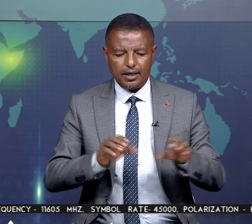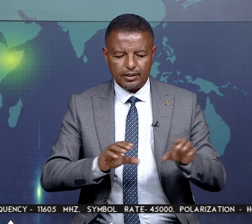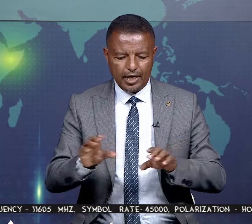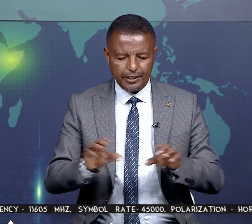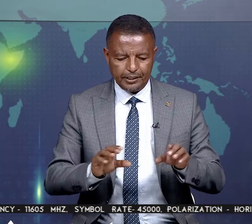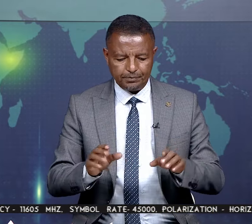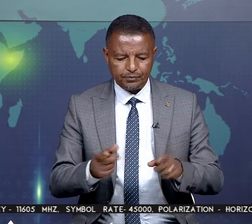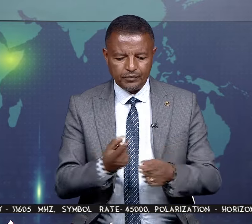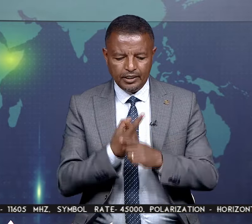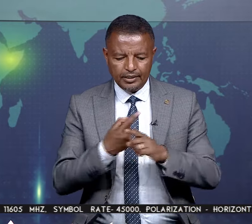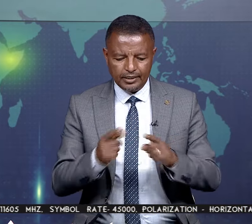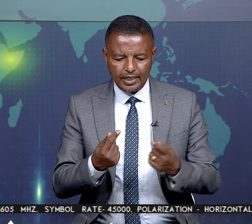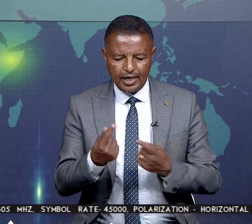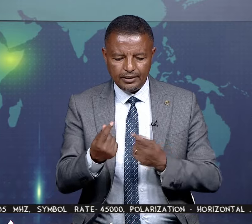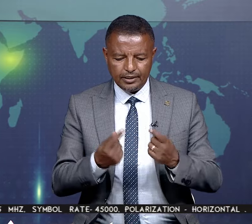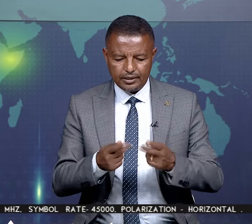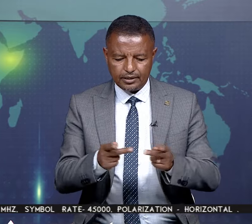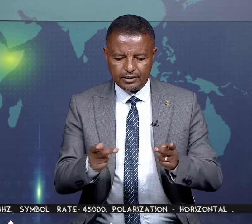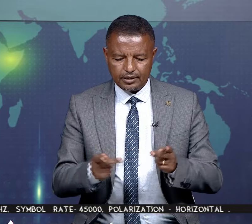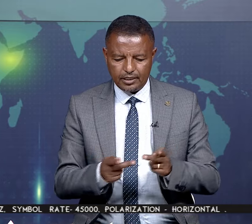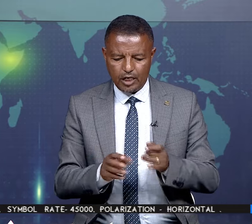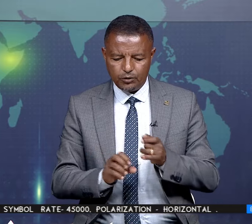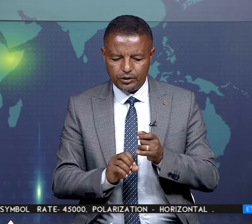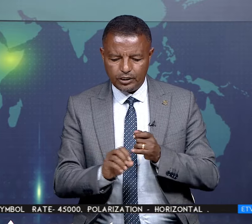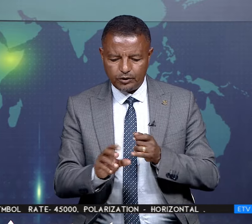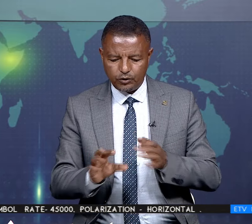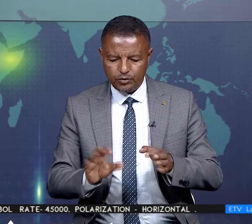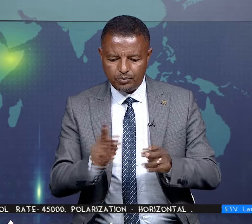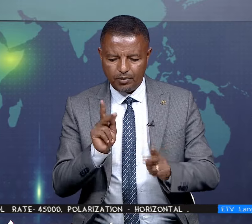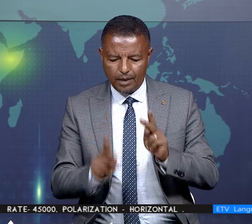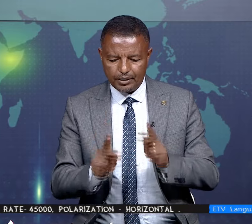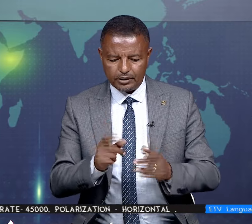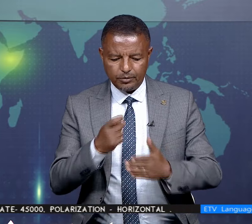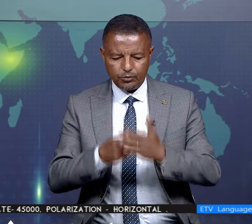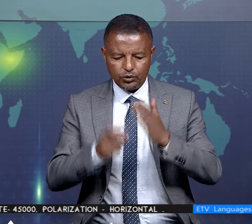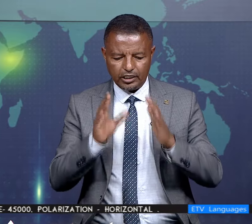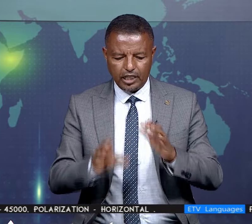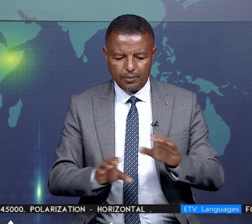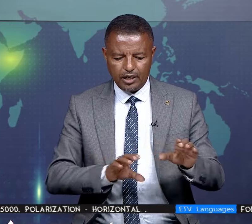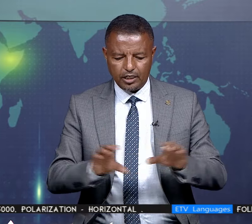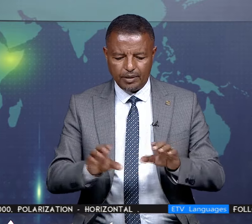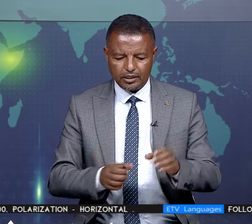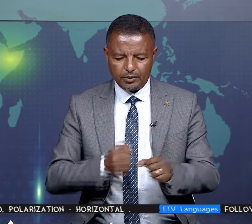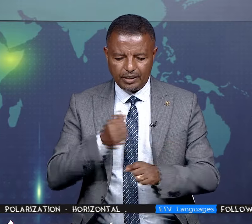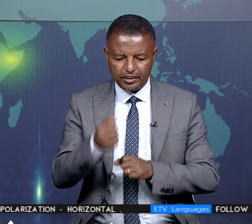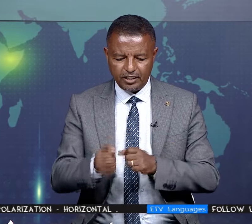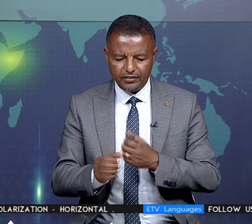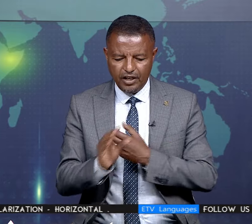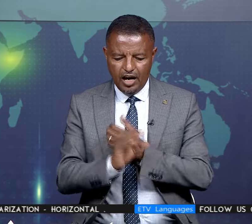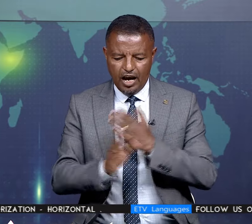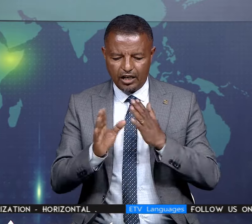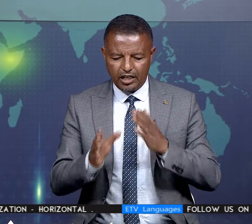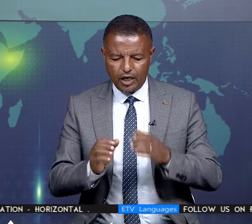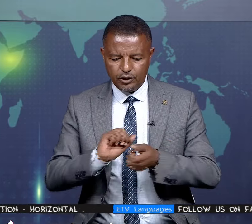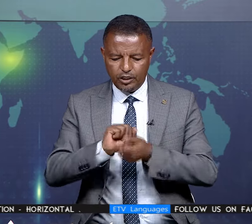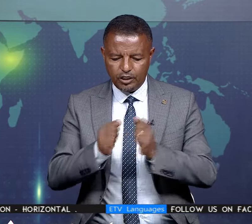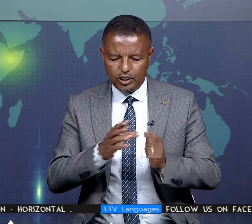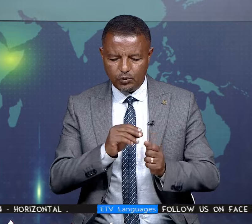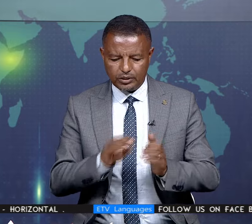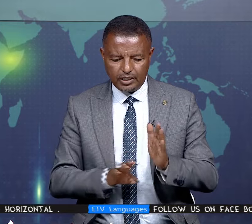ተካሄደ። ነጻ የንግድ ቀጠና የደርሱን ማህበረሰብ ውጤታማ ከማድረግ ባሸገፍ ሀገራዊ ለውጥና